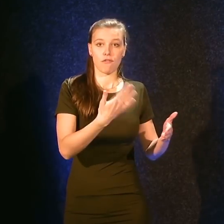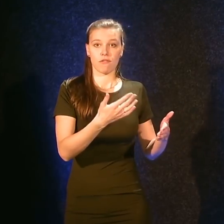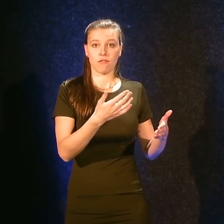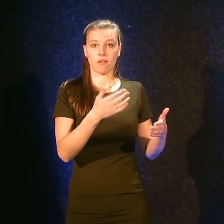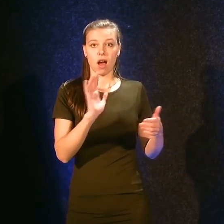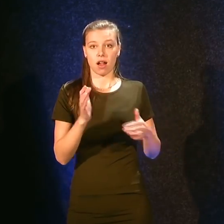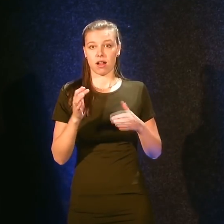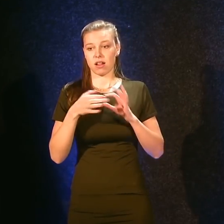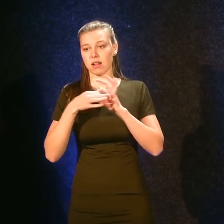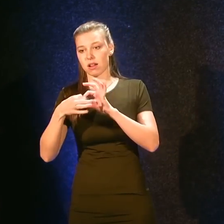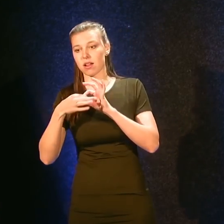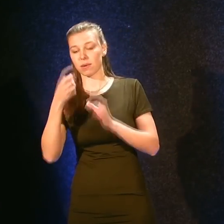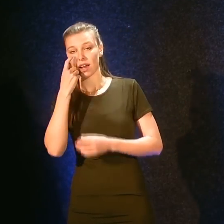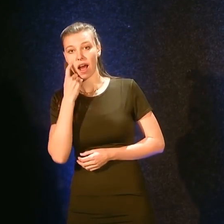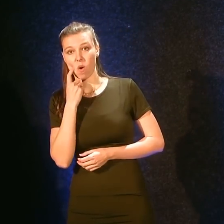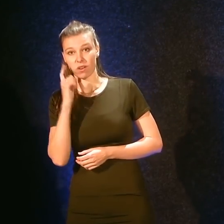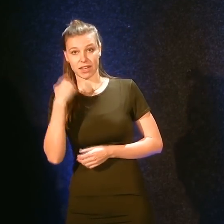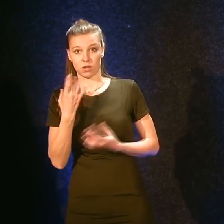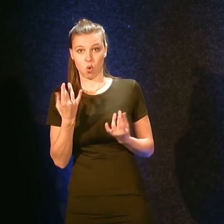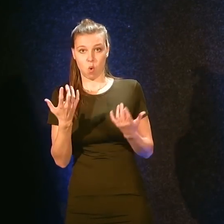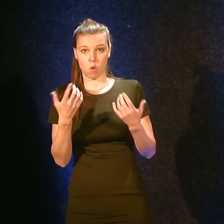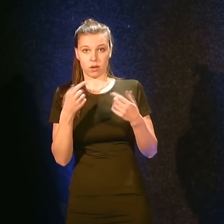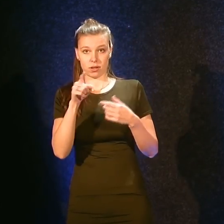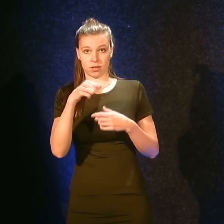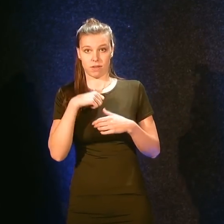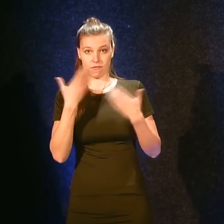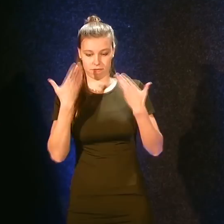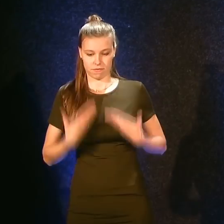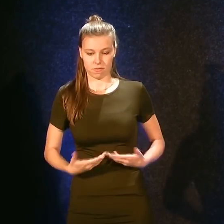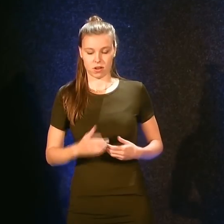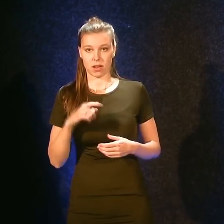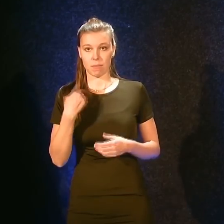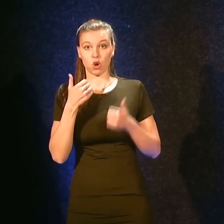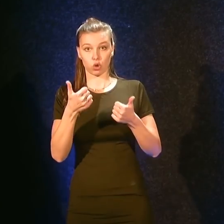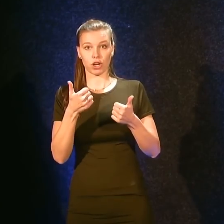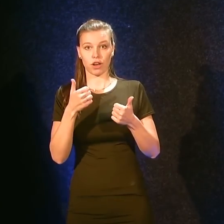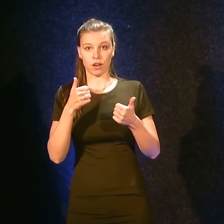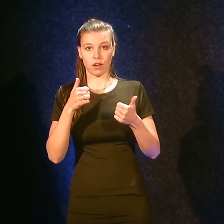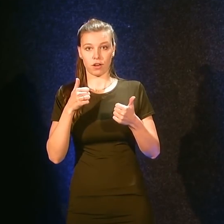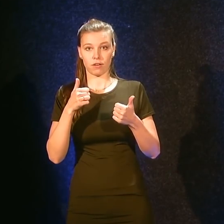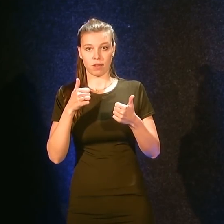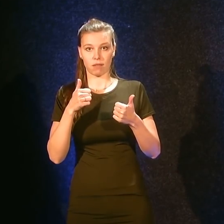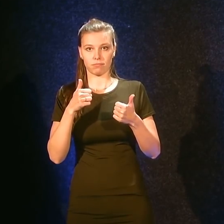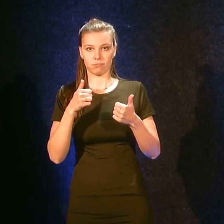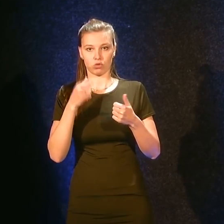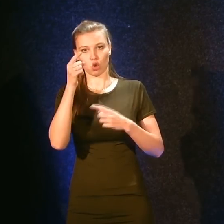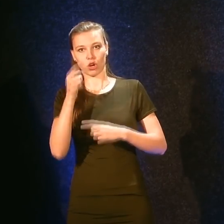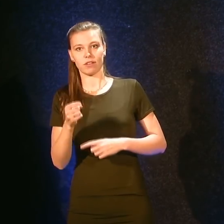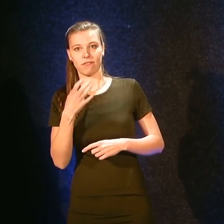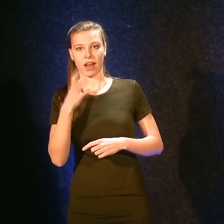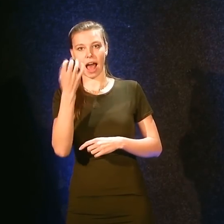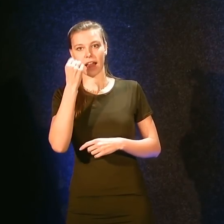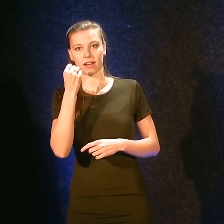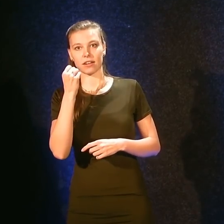hebt? Ik weet niet hoe jij in elkaar zit, maar ik heb heel vaak goede voornemens en dan ga ik ervoor. En talloze keren val ik